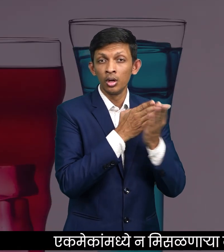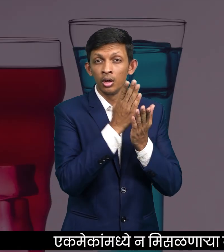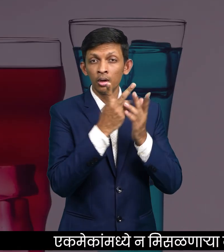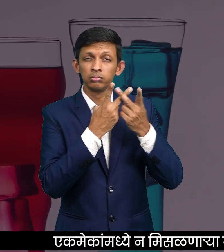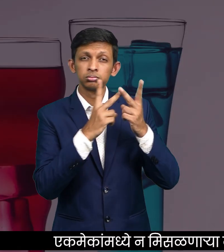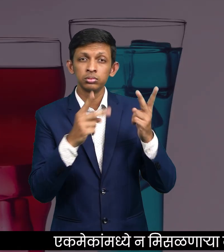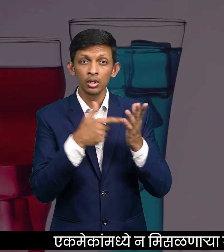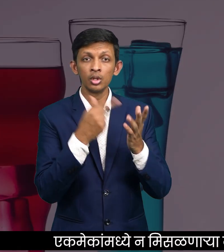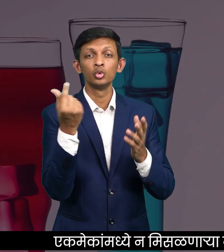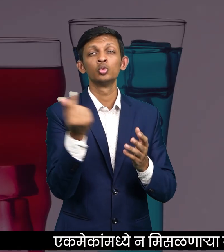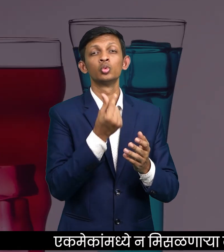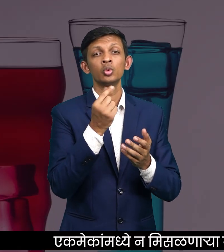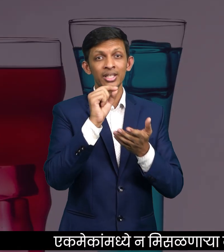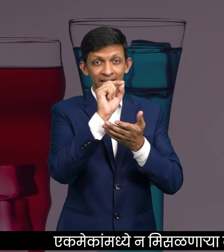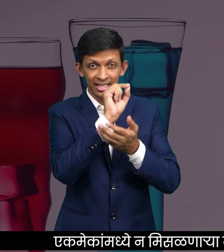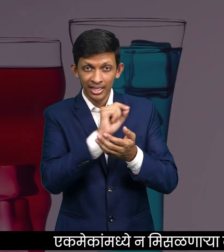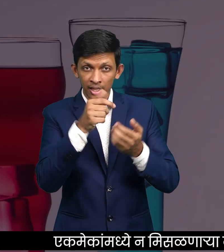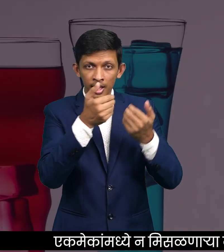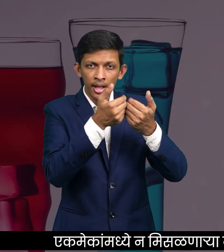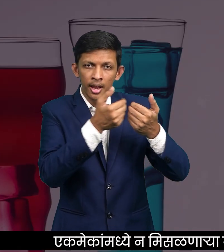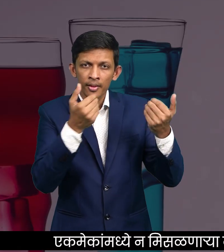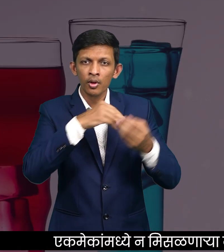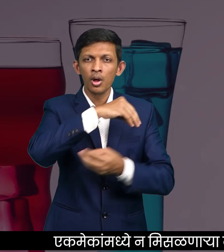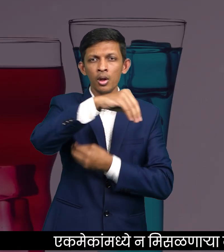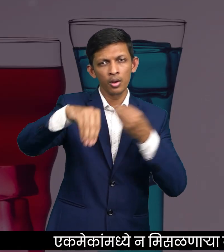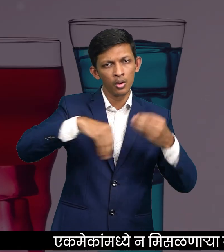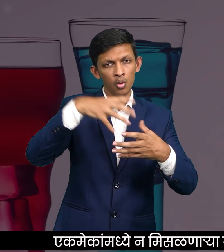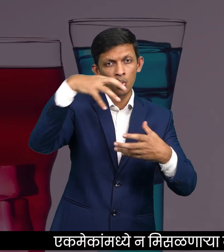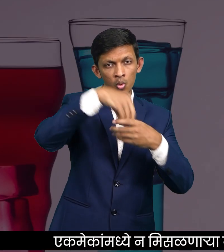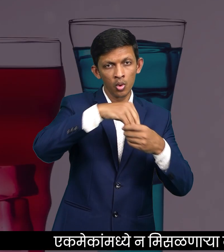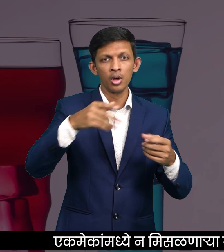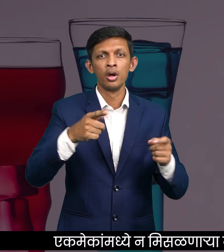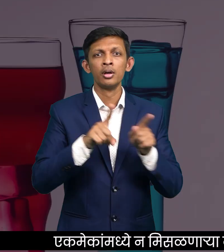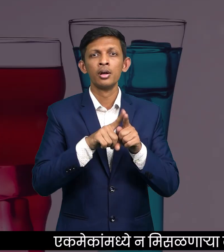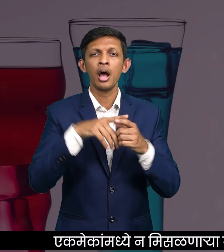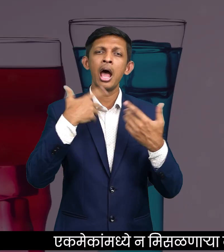एकमेकांमध्ये न मिसळणाऱ्या दोन द्रवांचे मिश्रण वेगळे करण्यासाठी